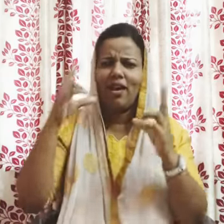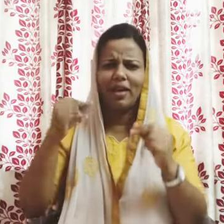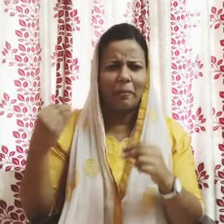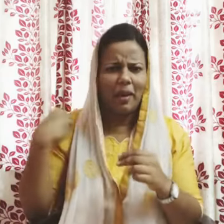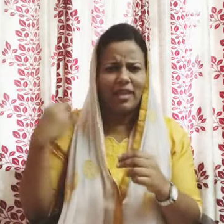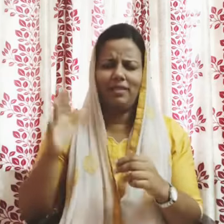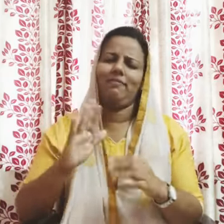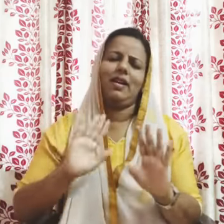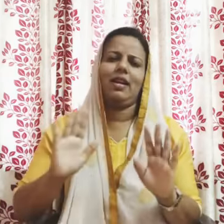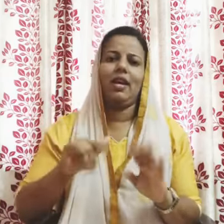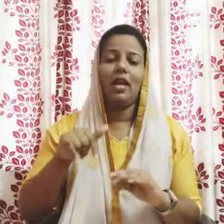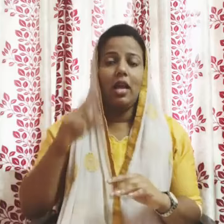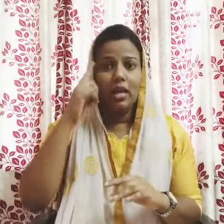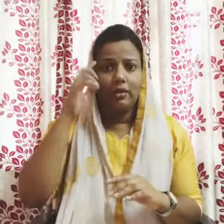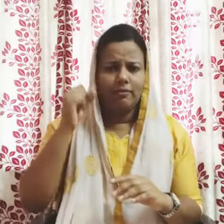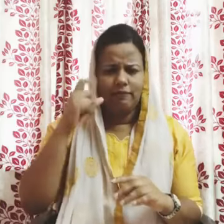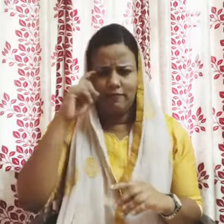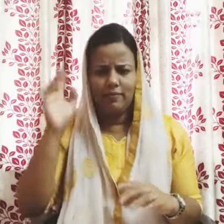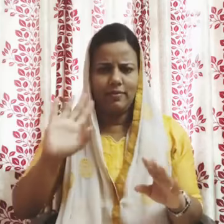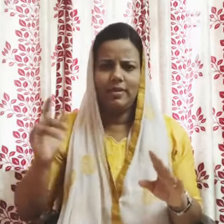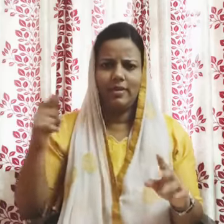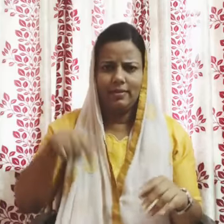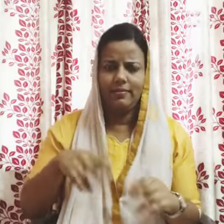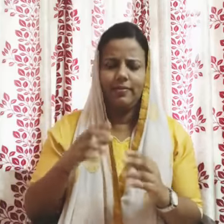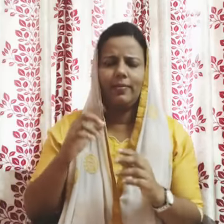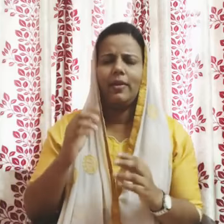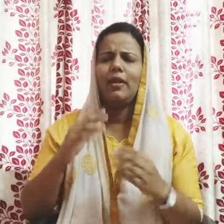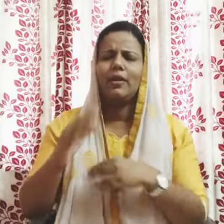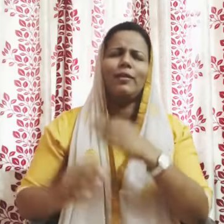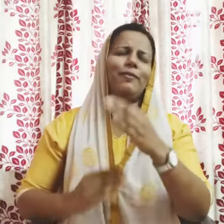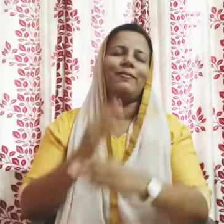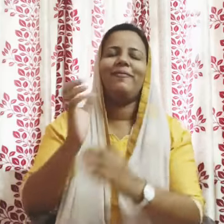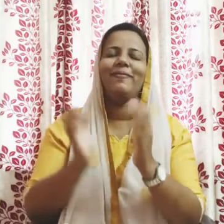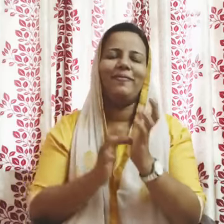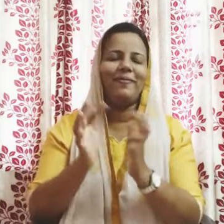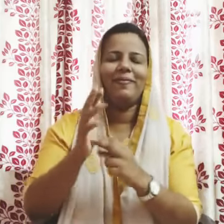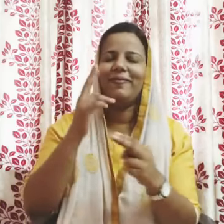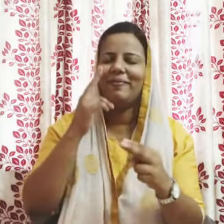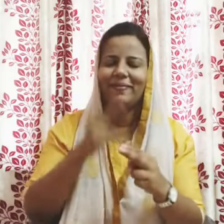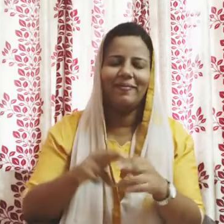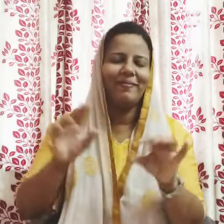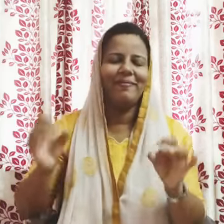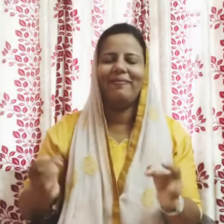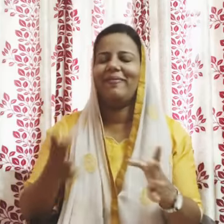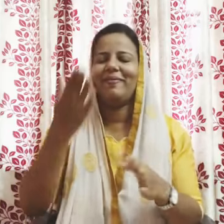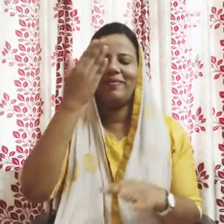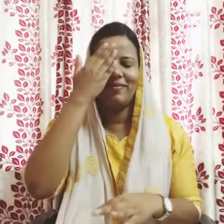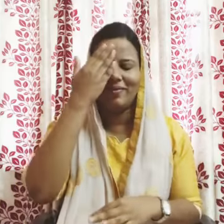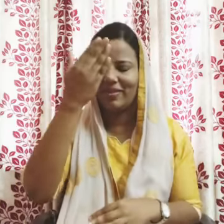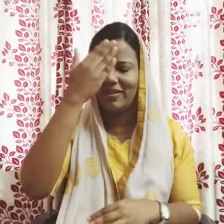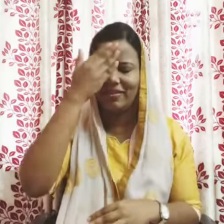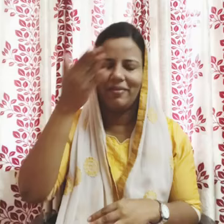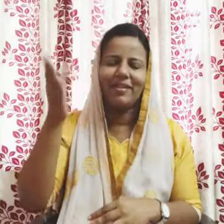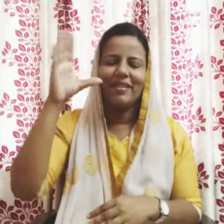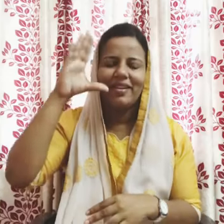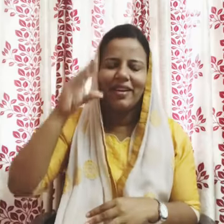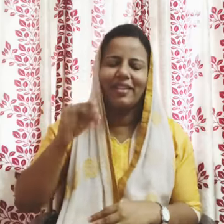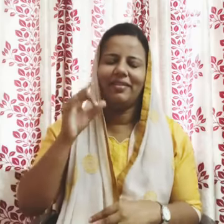കണ്ണടയ്ക്കാൻ പറ്റത്തില്ല, പക്ഷെ ഏകാഗ്രതയോടെ പ്രാർത്ഥിക്കണം, മറ്റു ചിന്തകളൊന്നും ഇല്ലാതെ. ഞങ്ങളുടെ സ്വർഗീയ പിതാവേ, യേശു ക്രിസ്തുവിന്റെ നാമത്തിൽ ഈ പ്രഭാതത്തിനായിട്ട് സ്തോത്രം. രാത്രി ഞങ്ങൾക്ക്